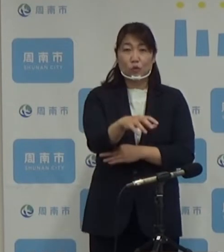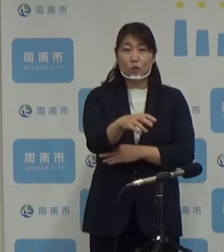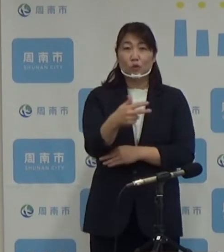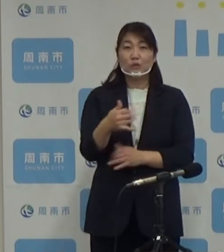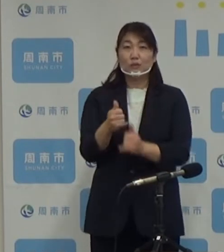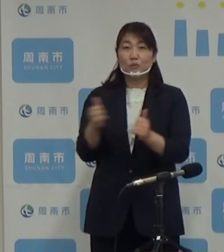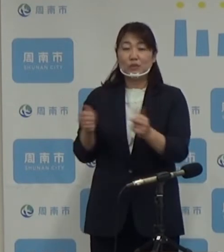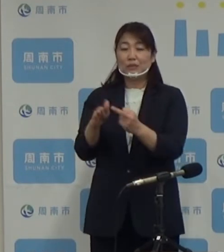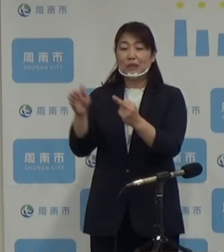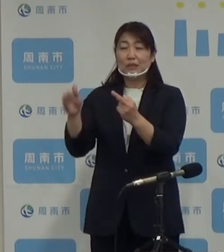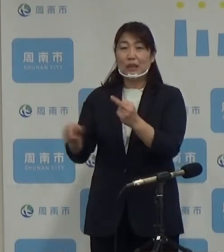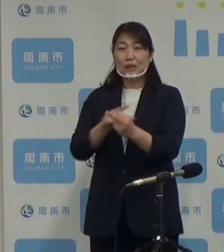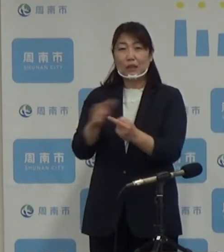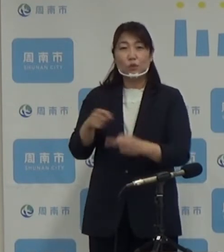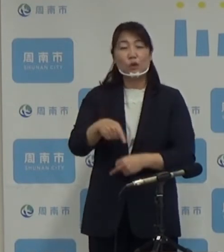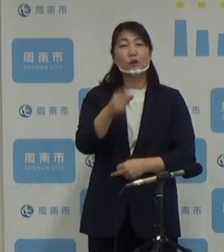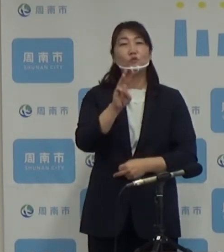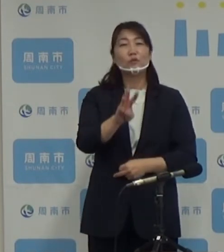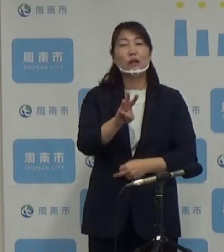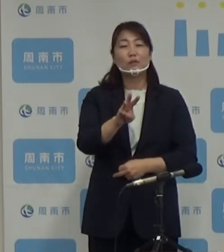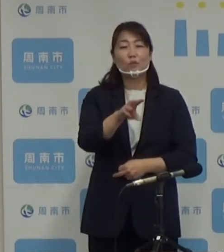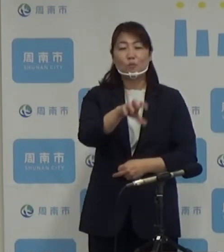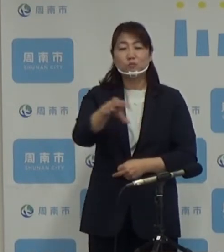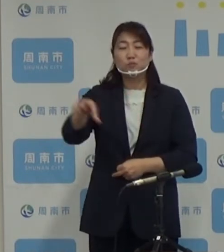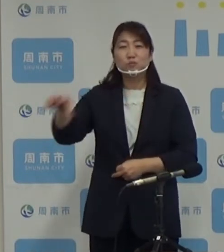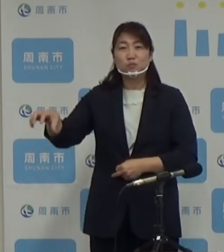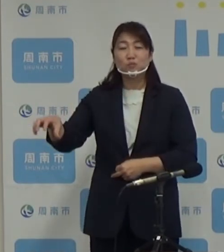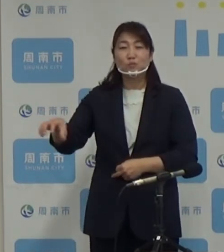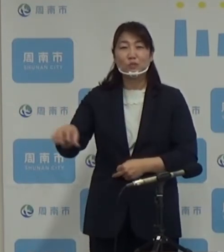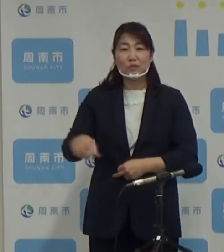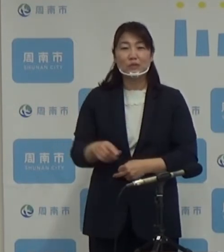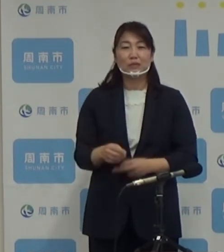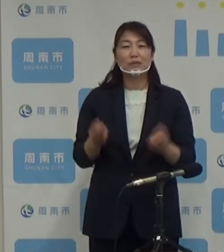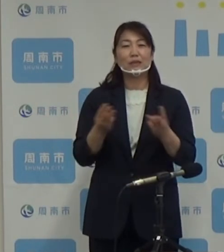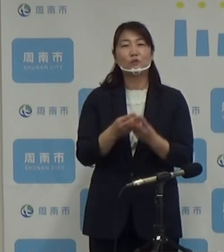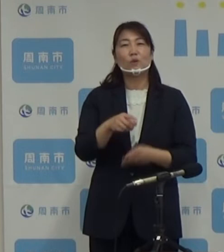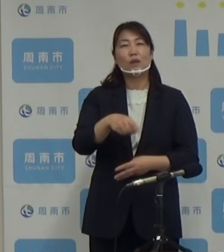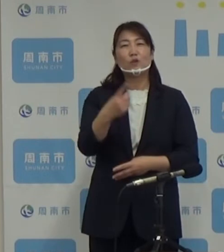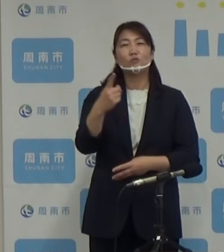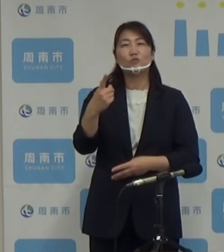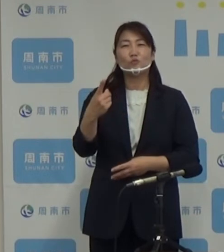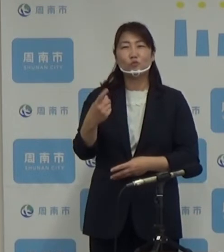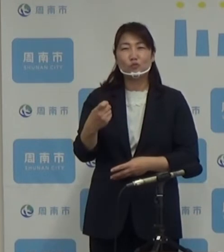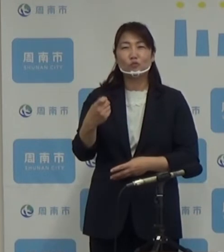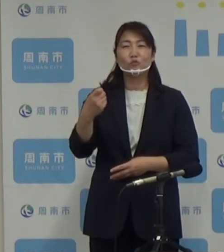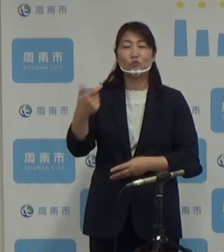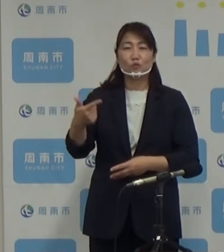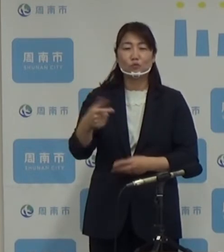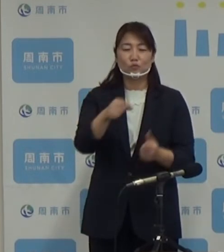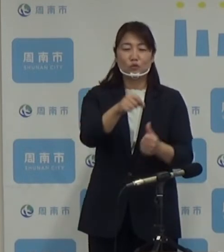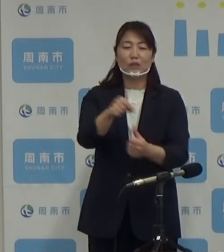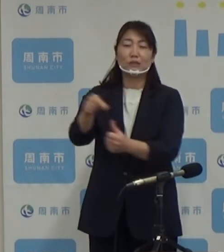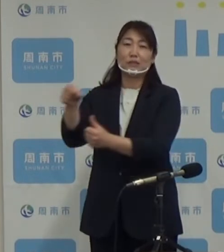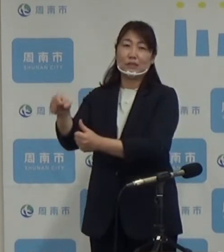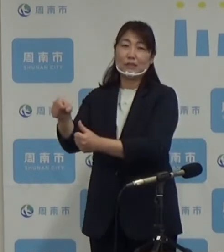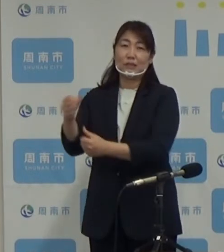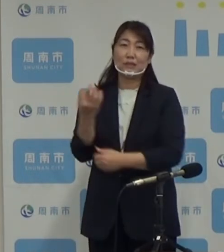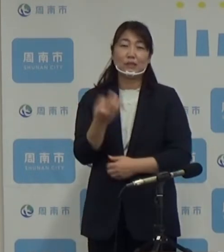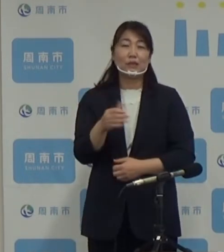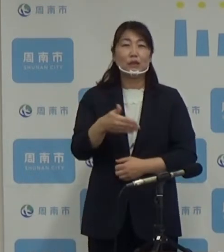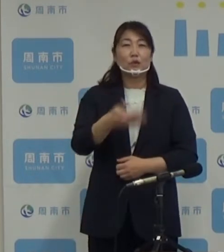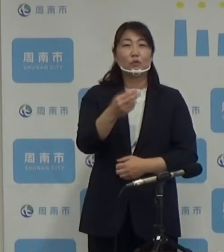など103の公共施設へ116台設置するもので事業費は900